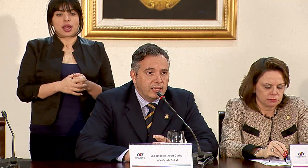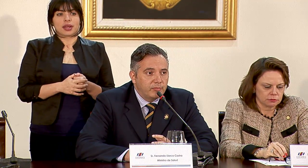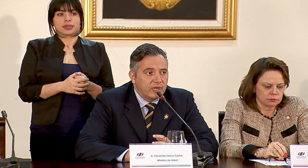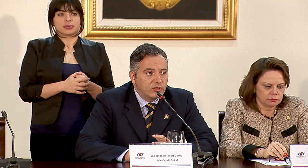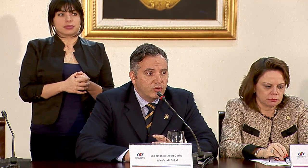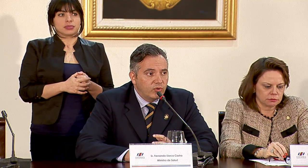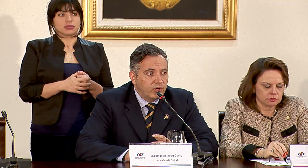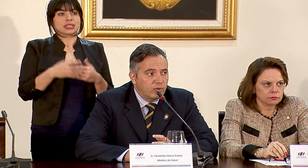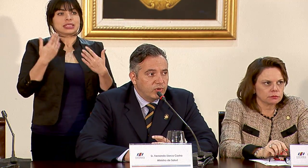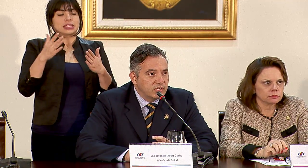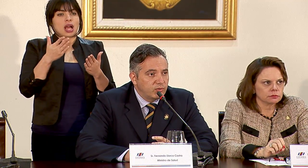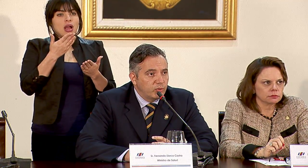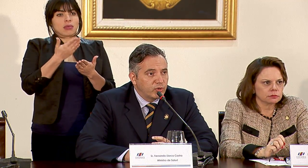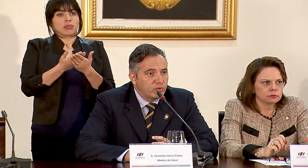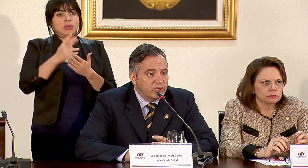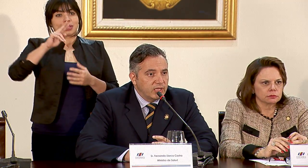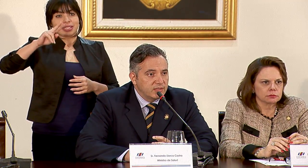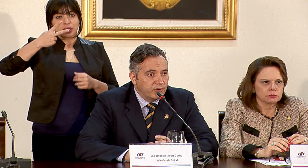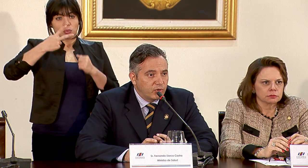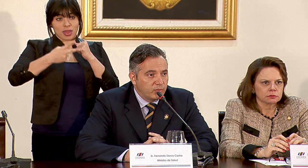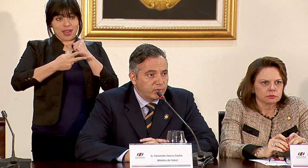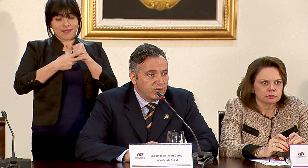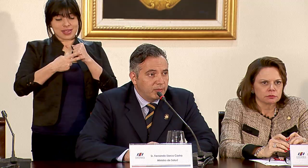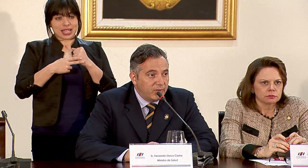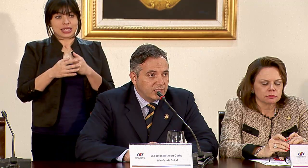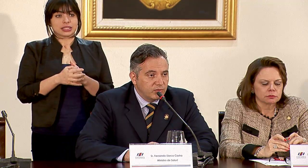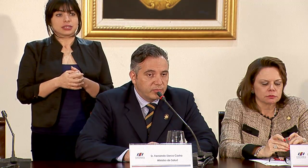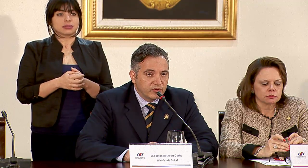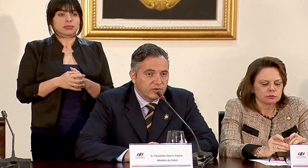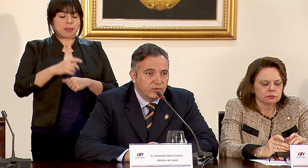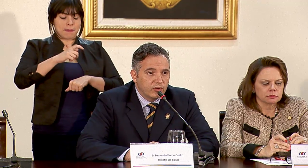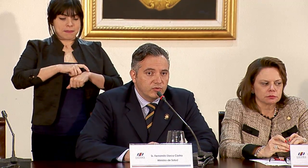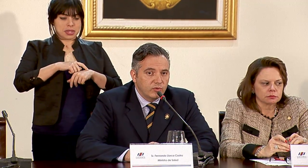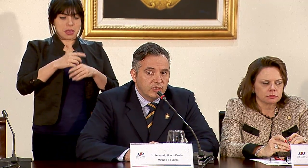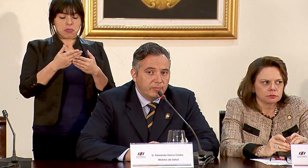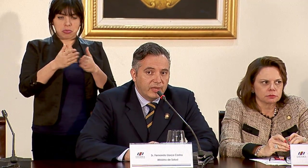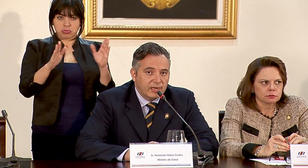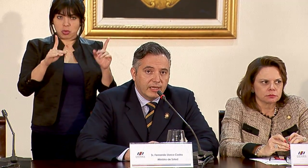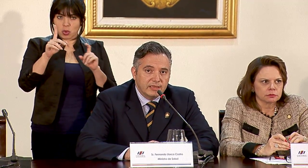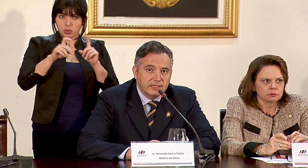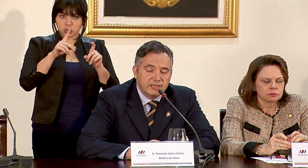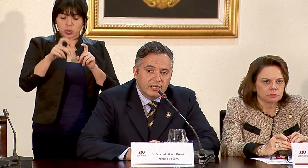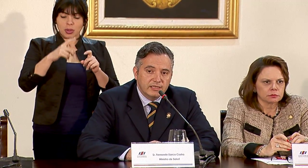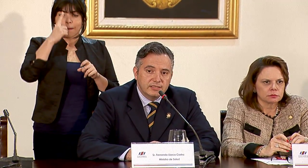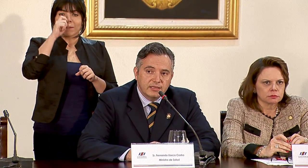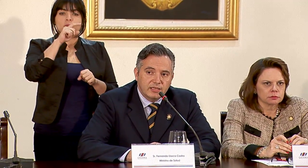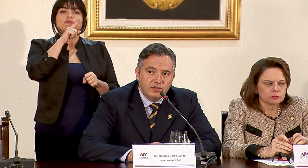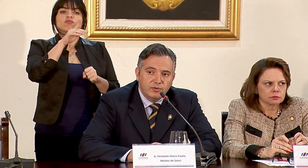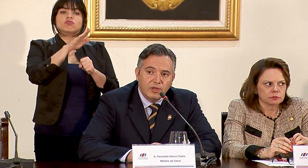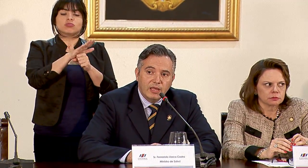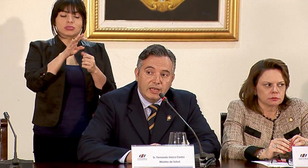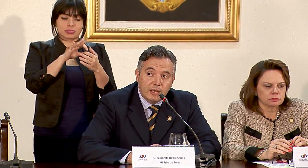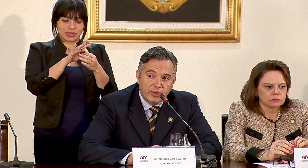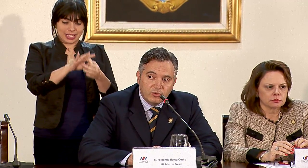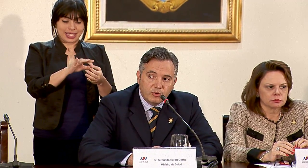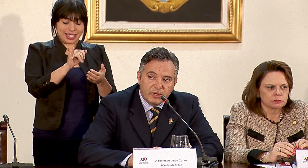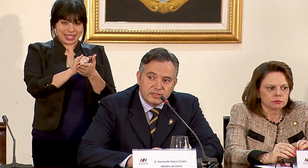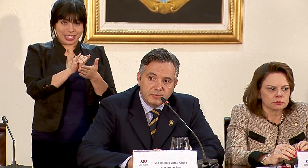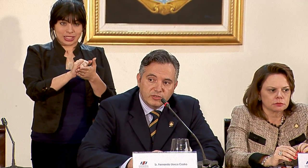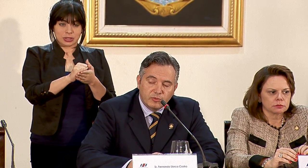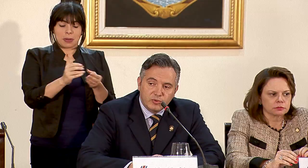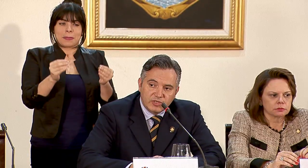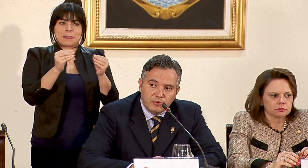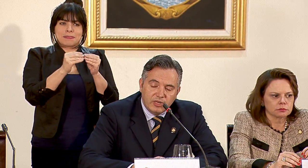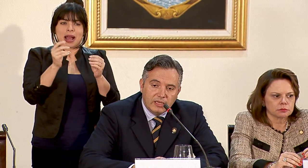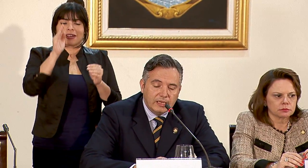planteó en una segunda oportunidad, se abrió el plazo y proceso de consulta para garantizar en ese sentido la mayor